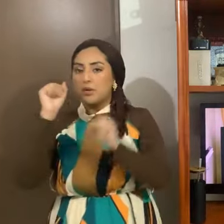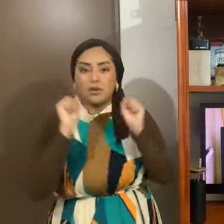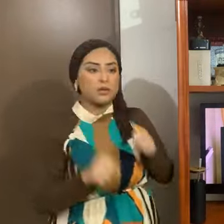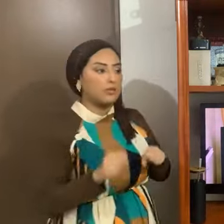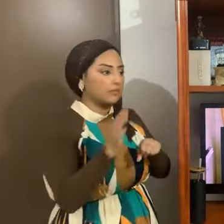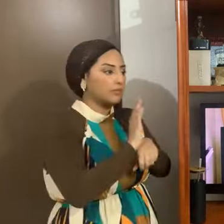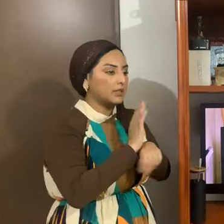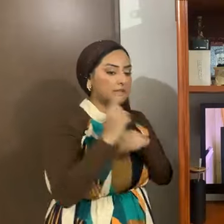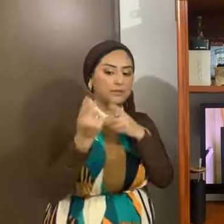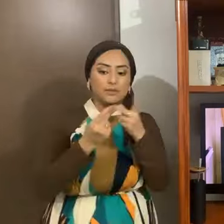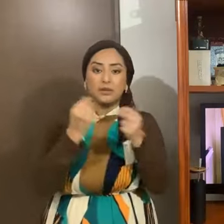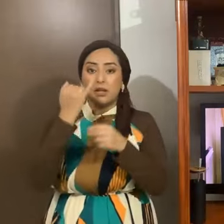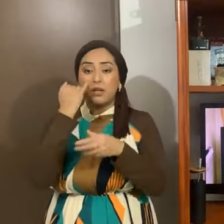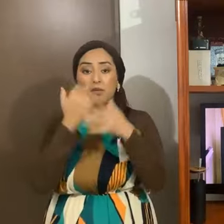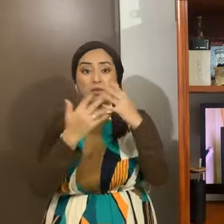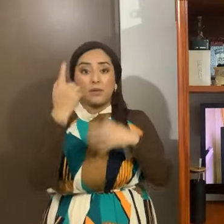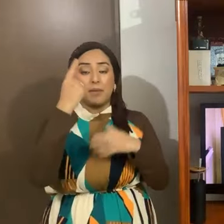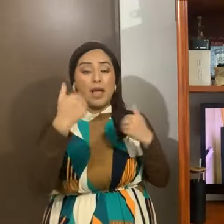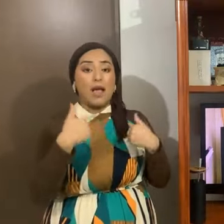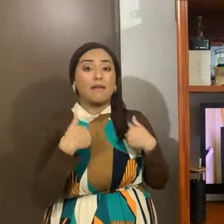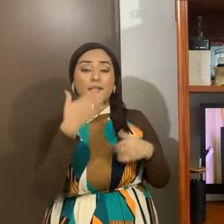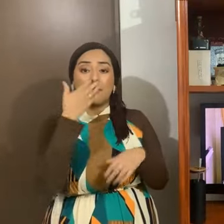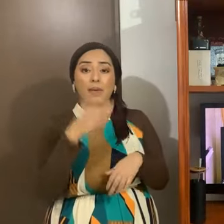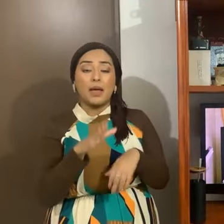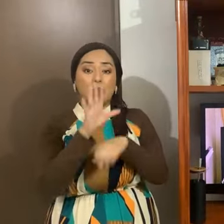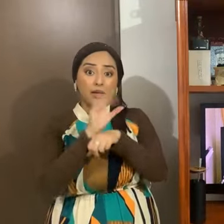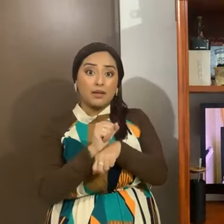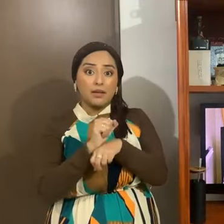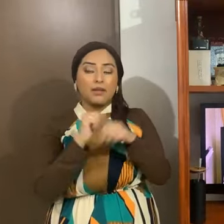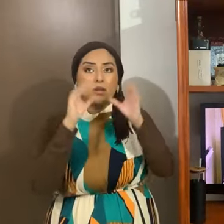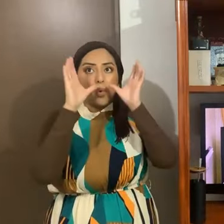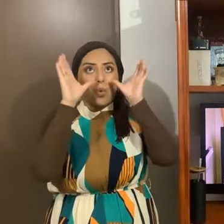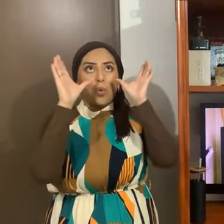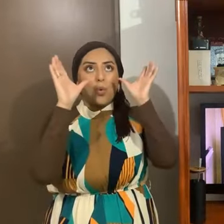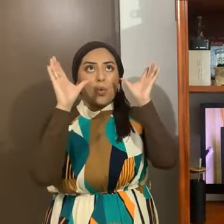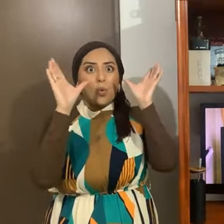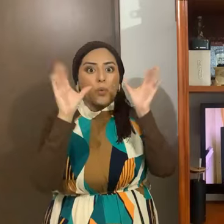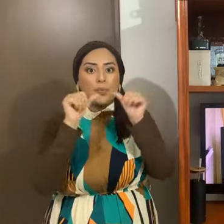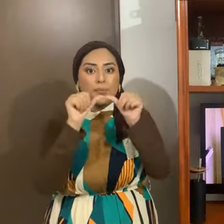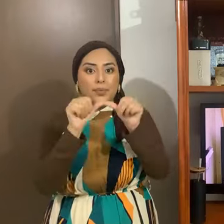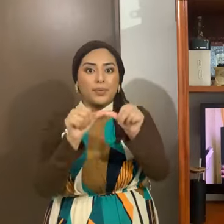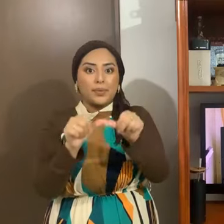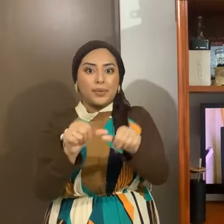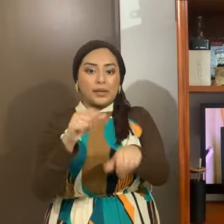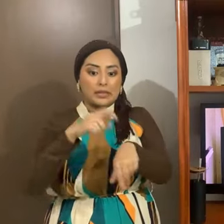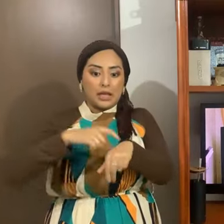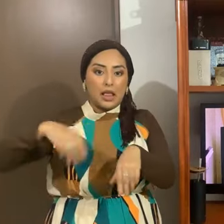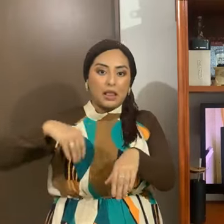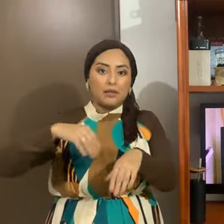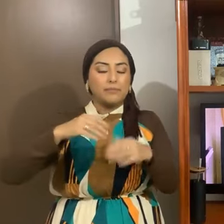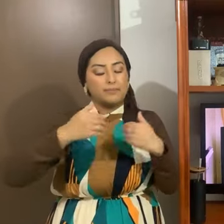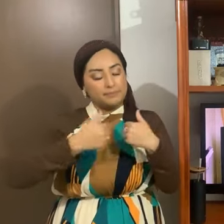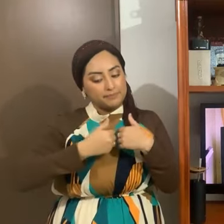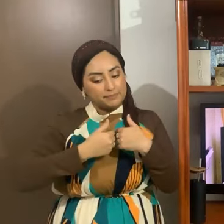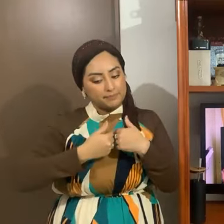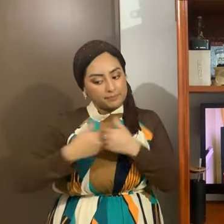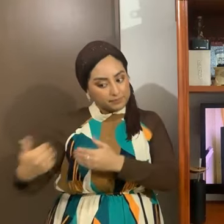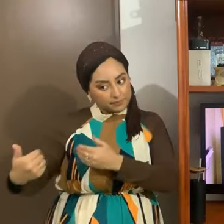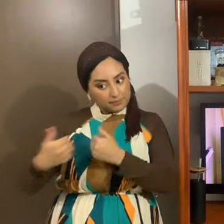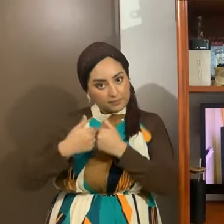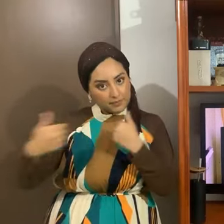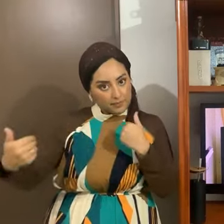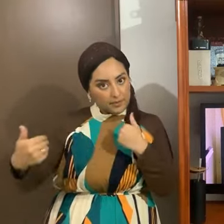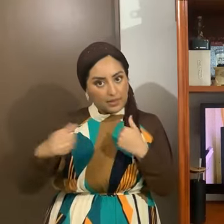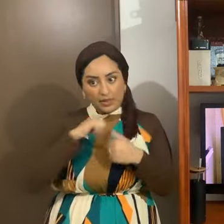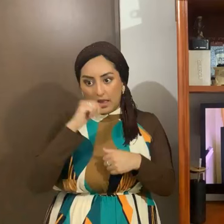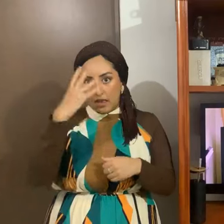tiempo. Si alguien tiene el mal hábito, por ejemplo, de desvelarse, pues hay que apartarse de todo aquello que nos